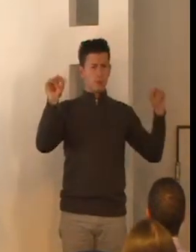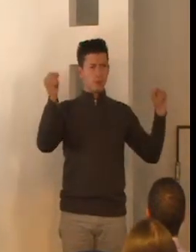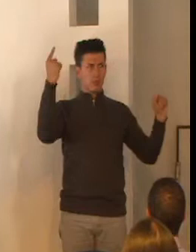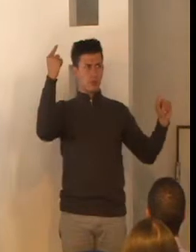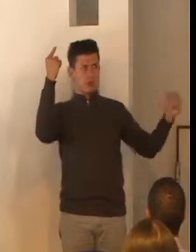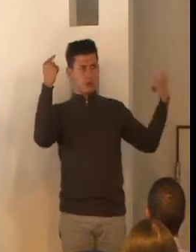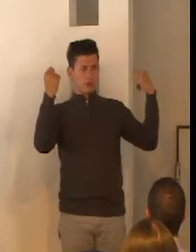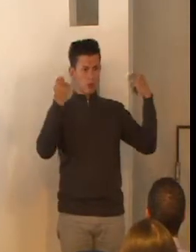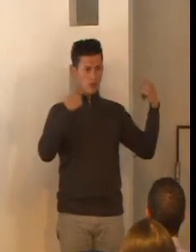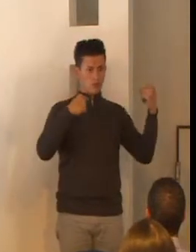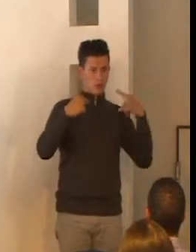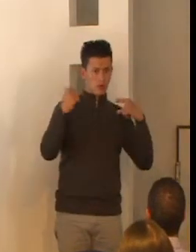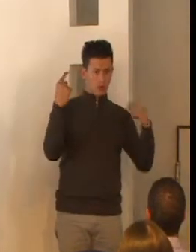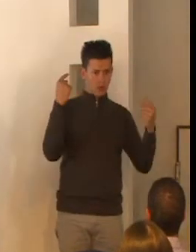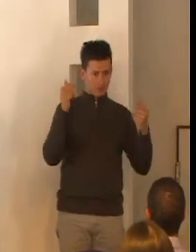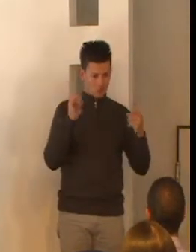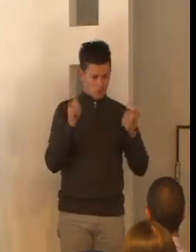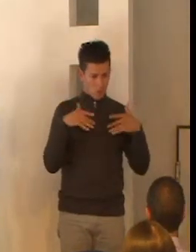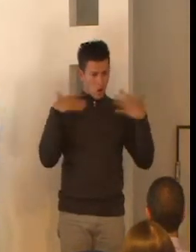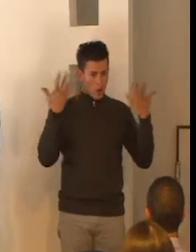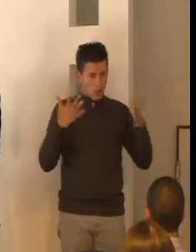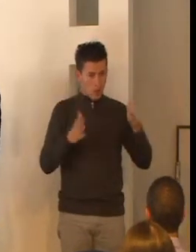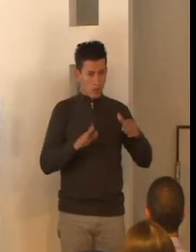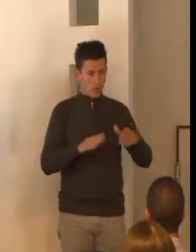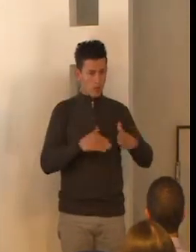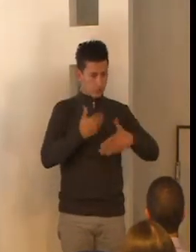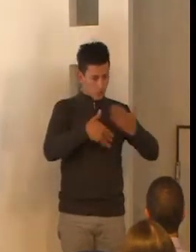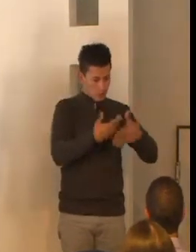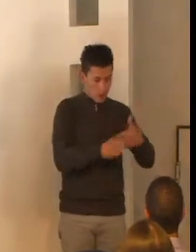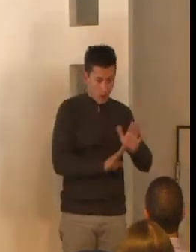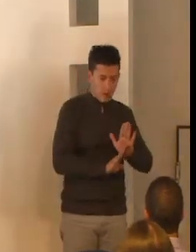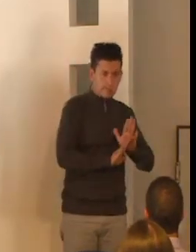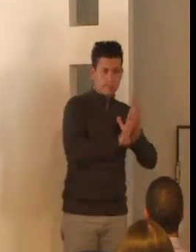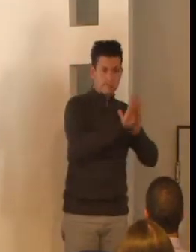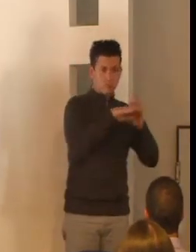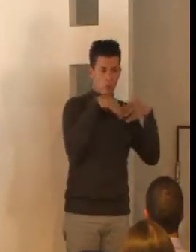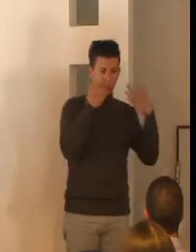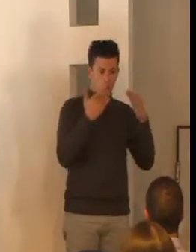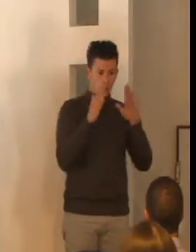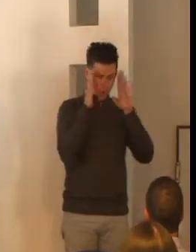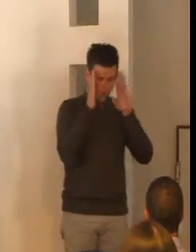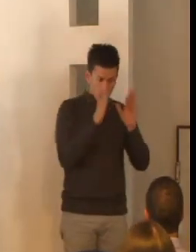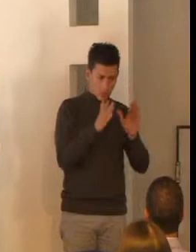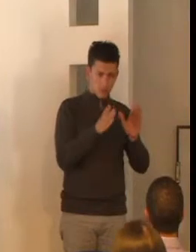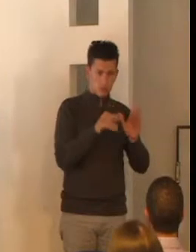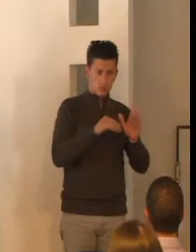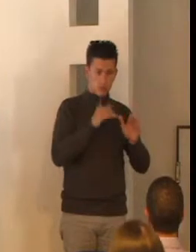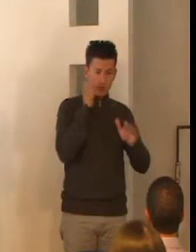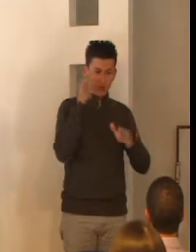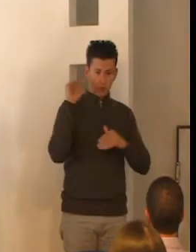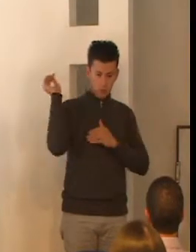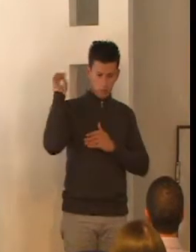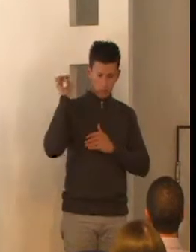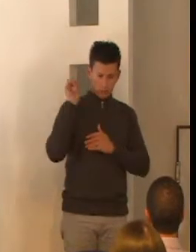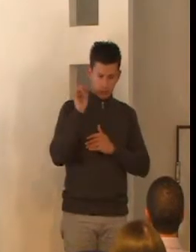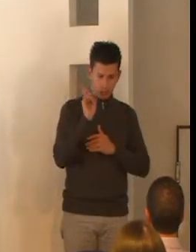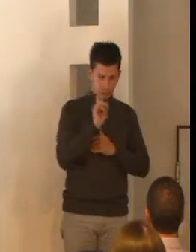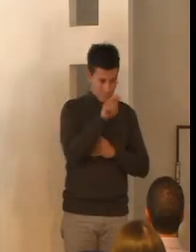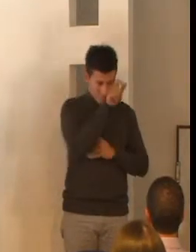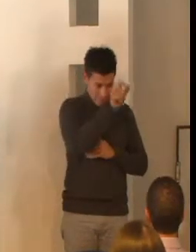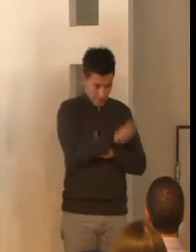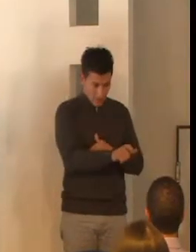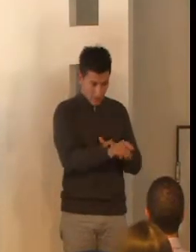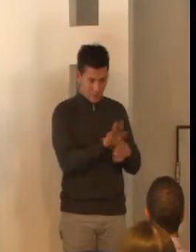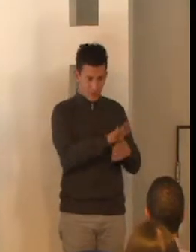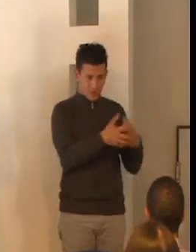preguntas distintas sobre cómo potencializarlo, sobre cómo tener en cuenta el paso de los años en los usuarios de